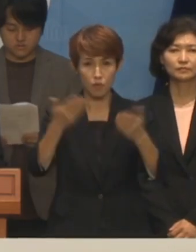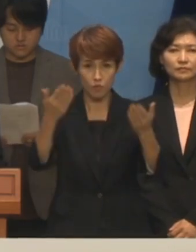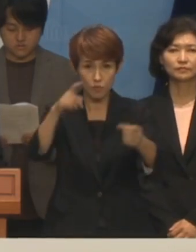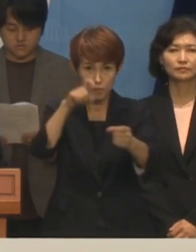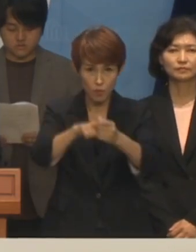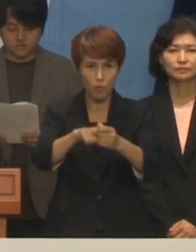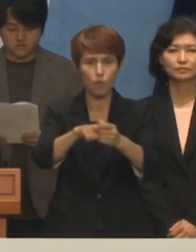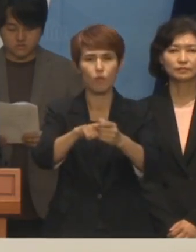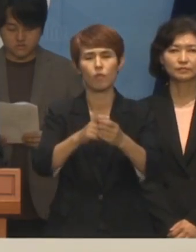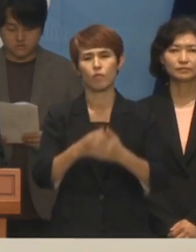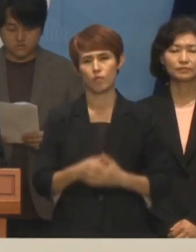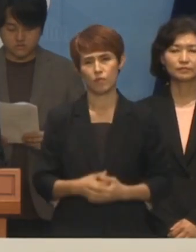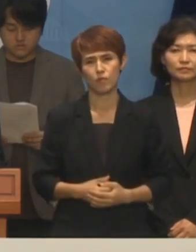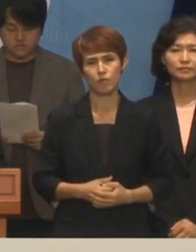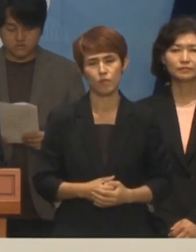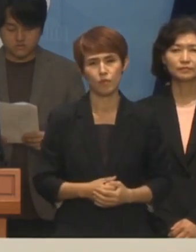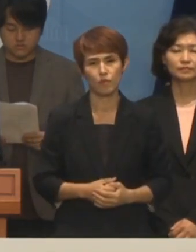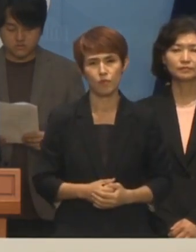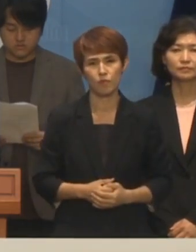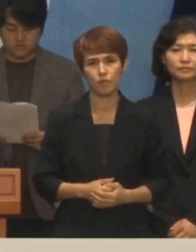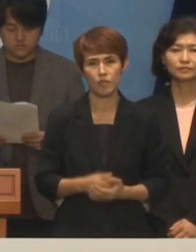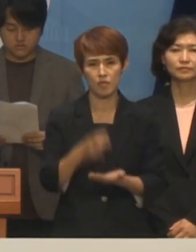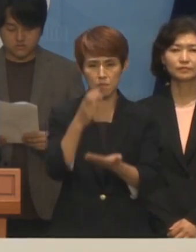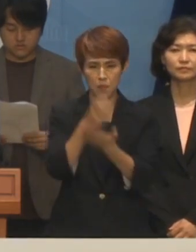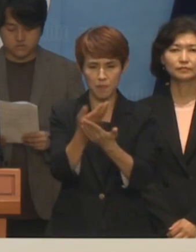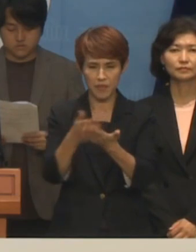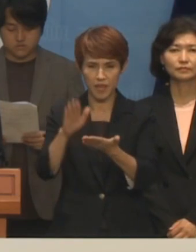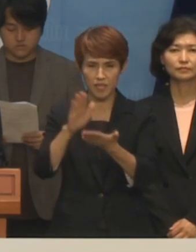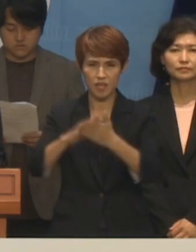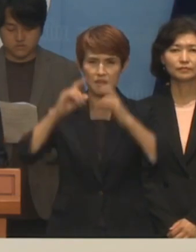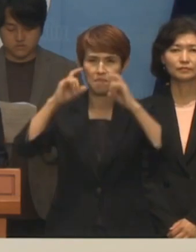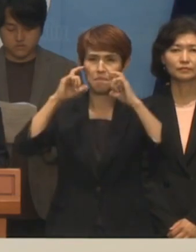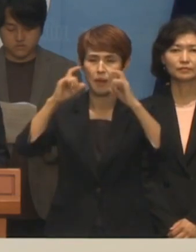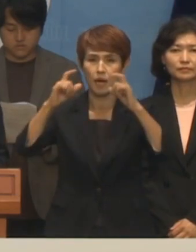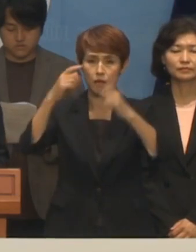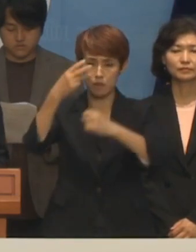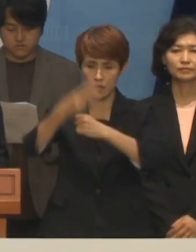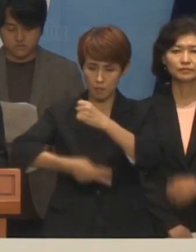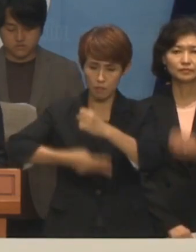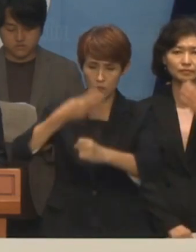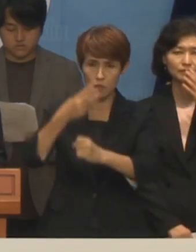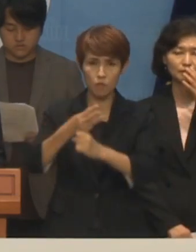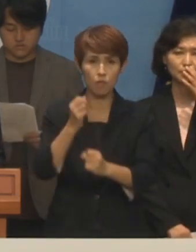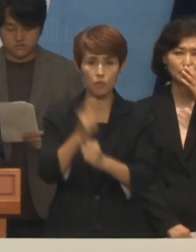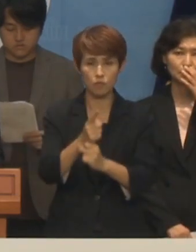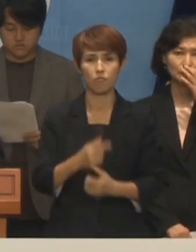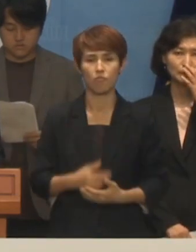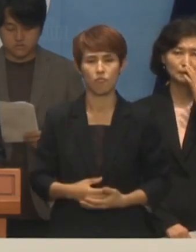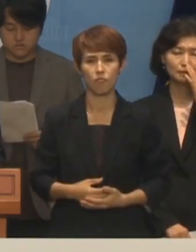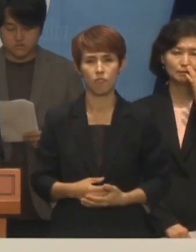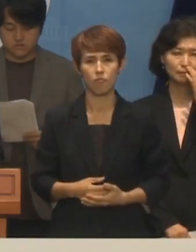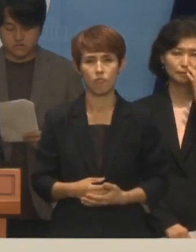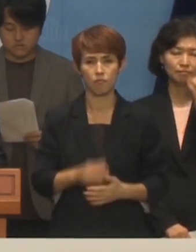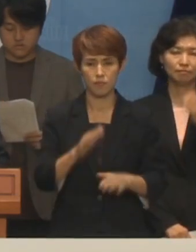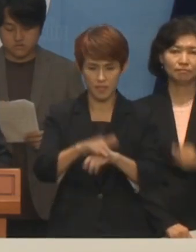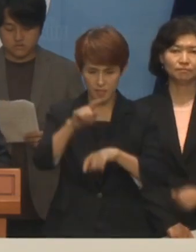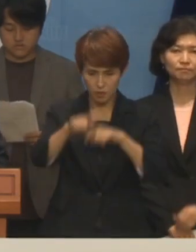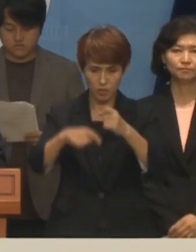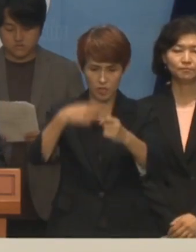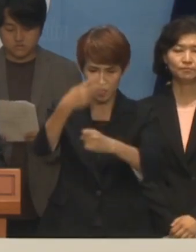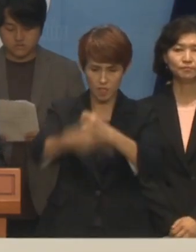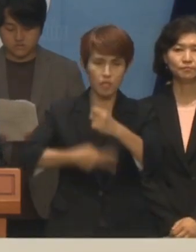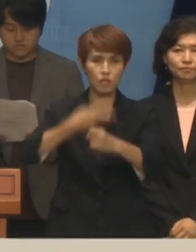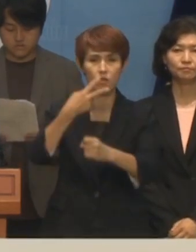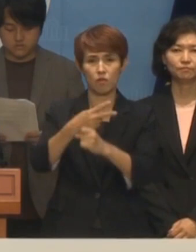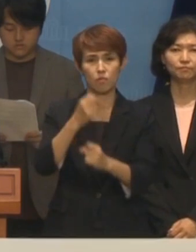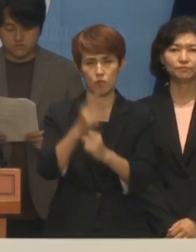조치였습니다. 그런데 그 법률 개정안을 공포한 지 3년이 다 되어가고 실제로 시행한 지 2년이 지난 지금